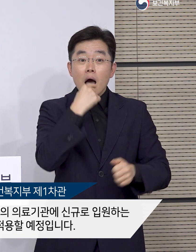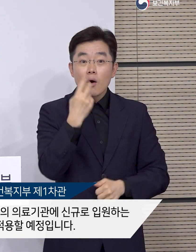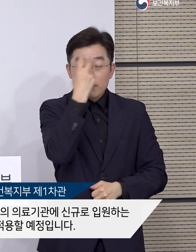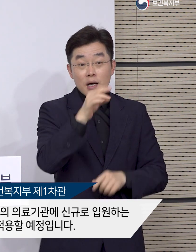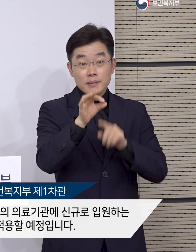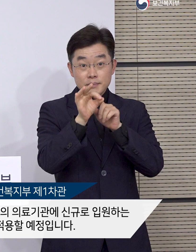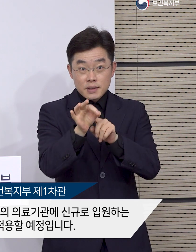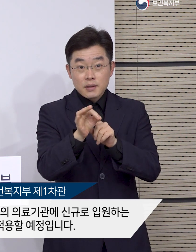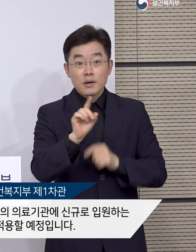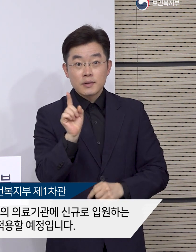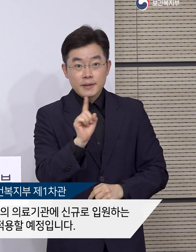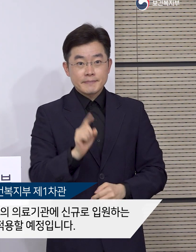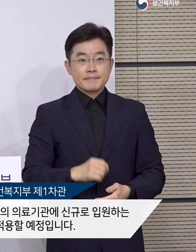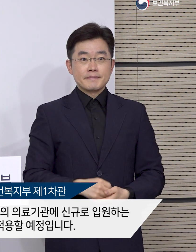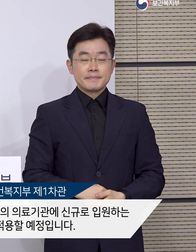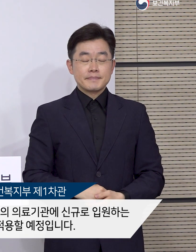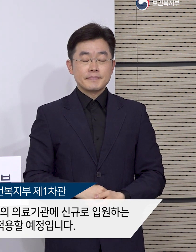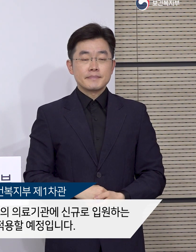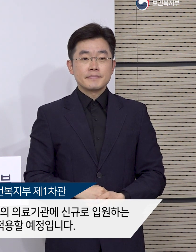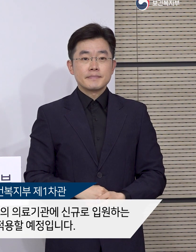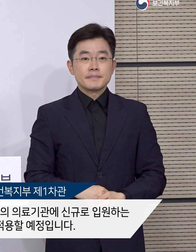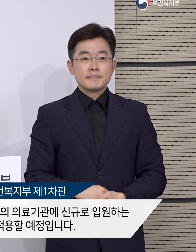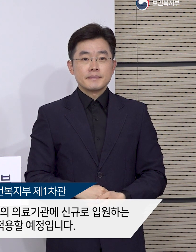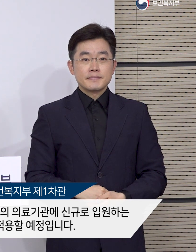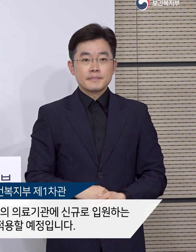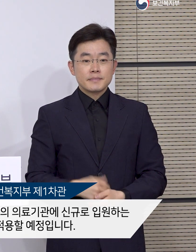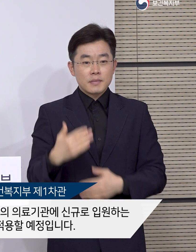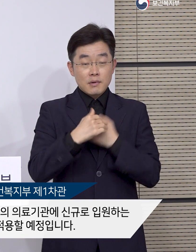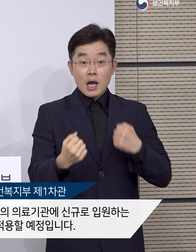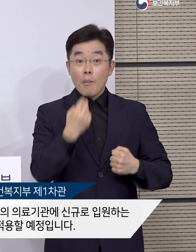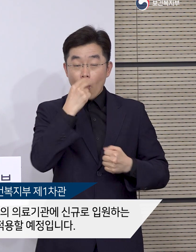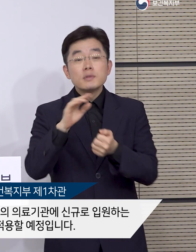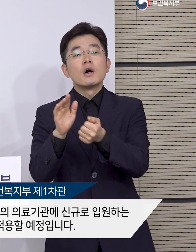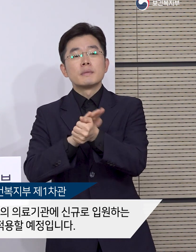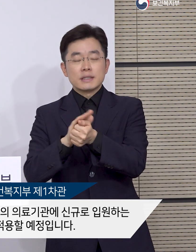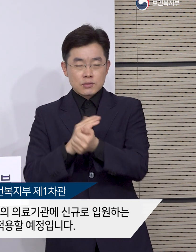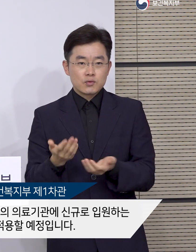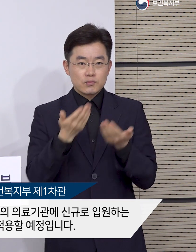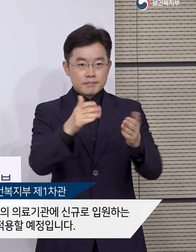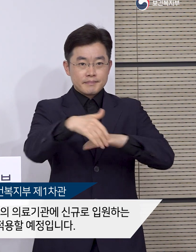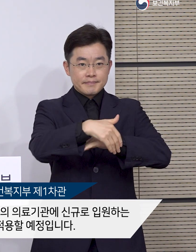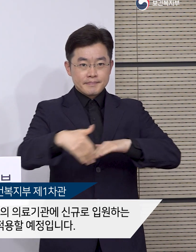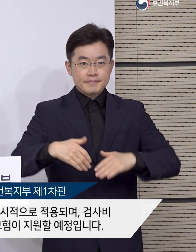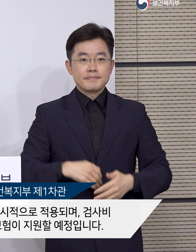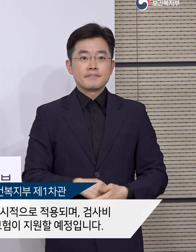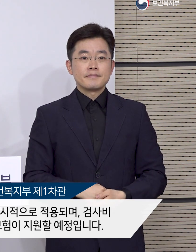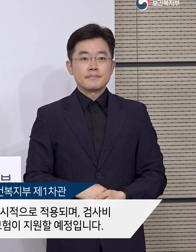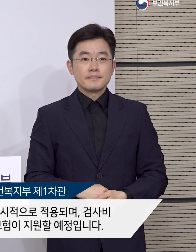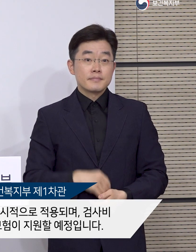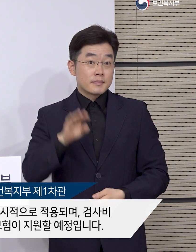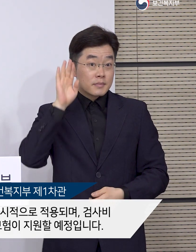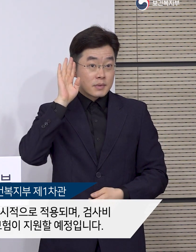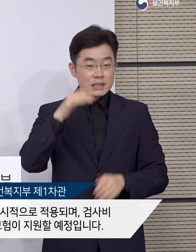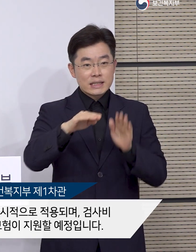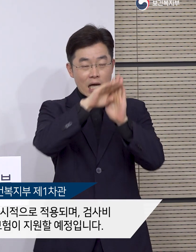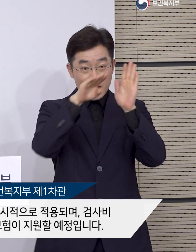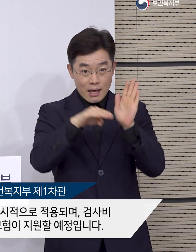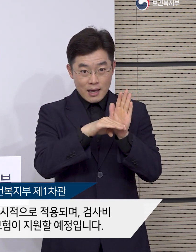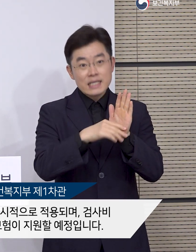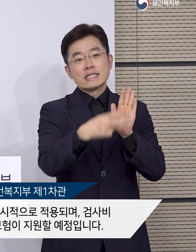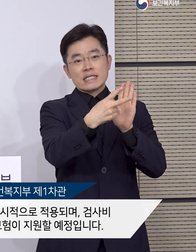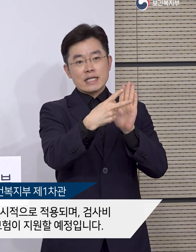환자의 취합 진단 검사에 대해서도 건강보험을 적용할 예정입니다. 오는